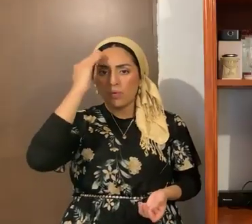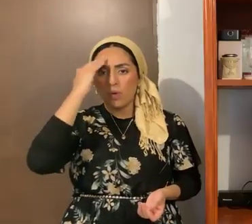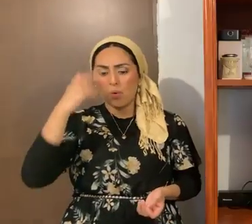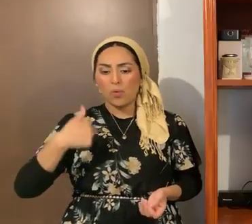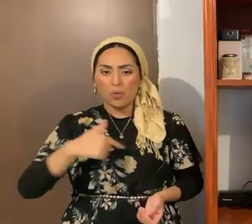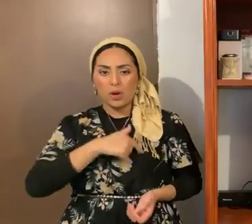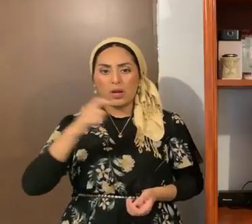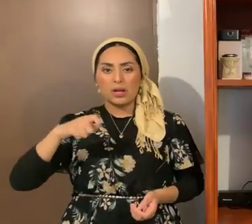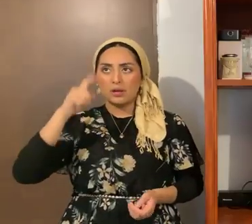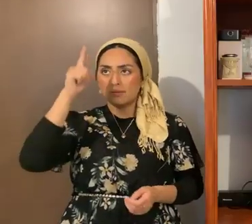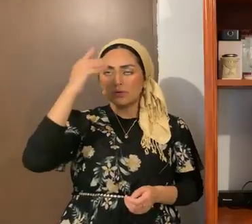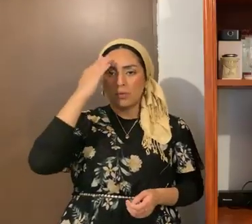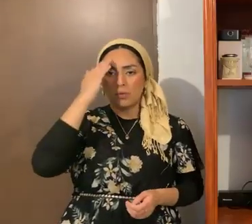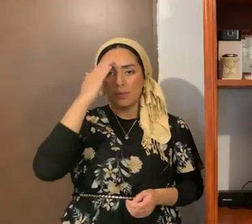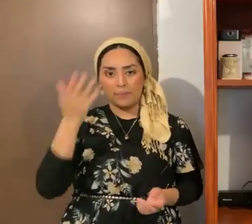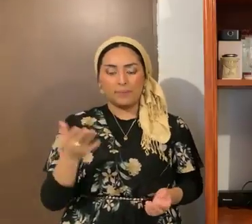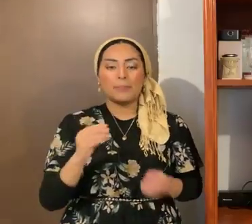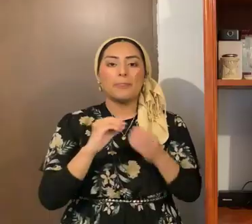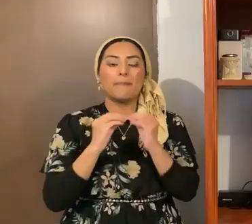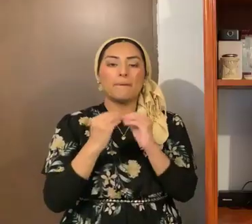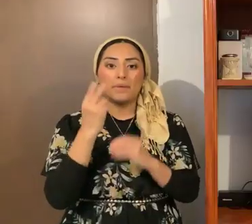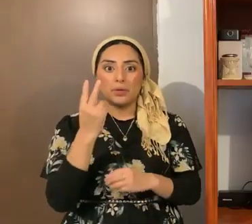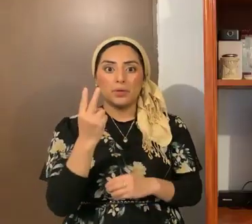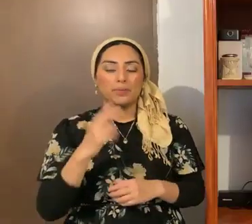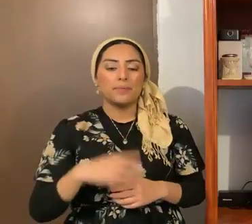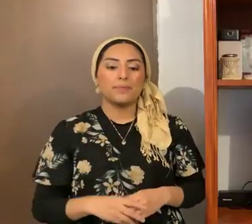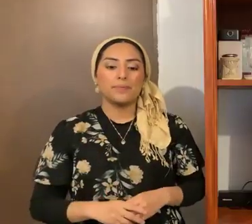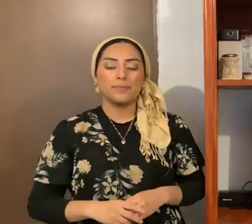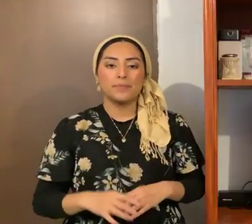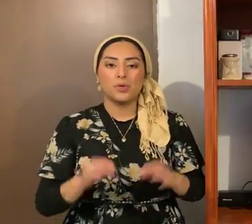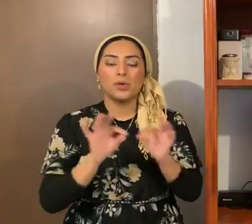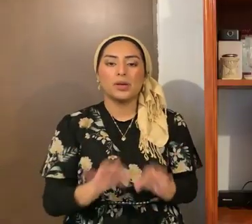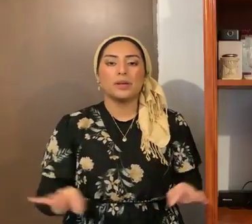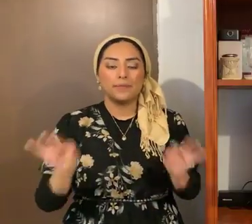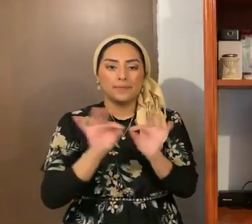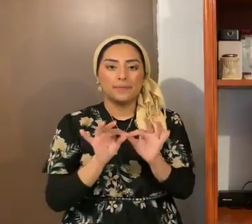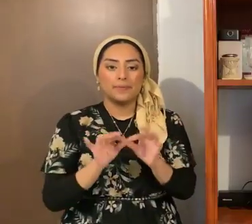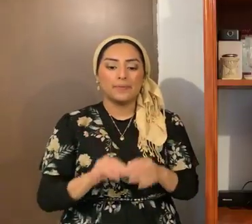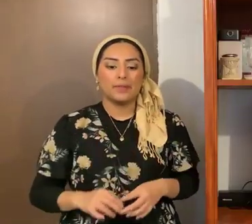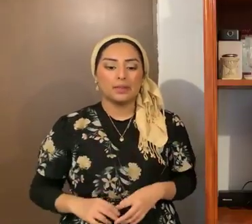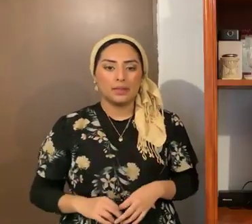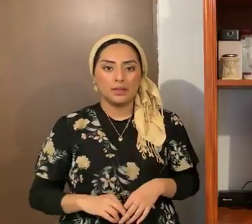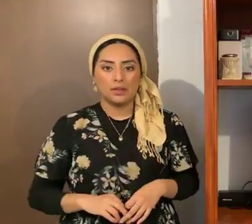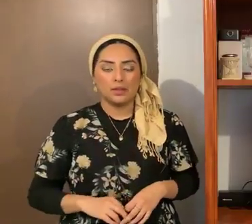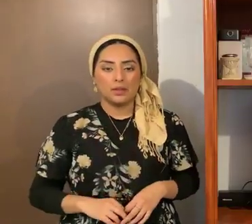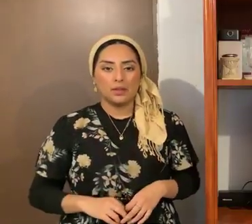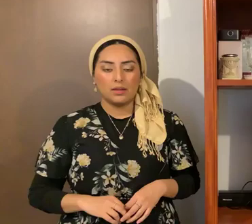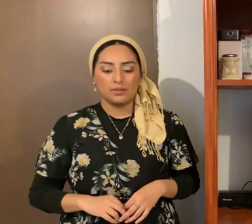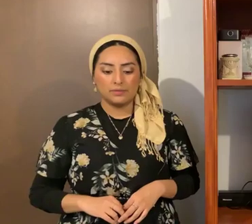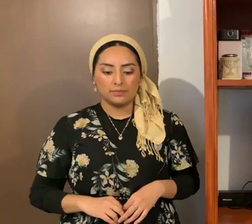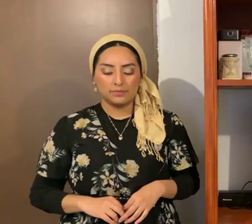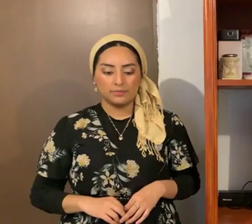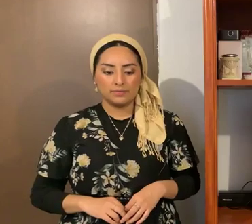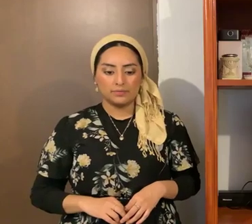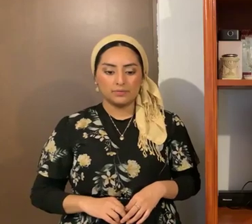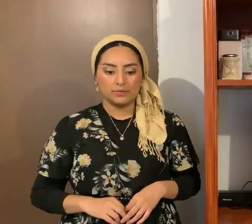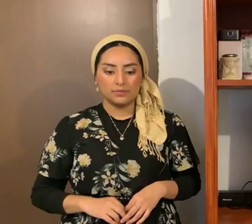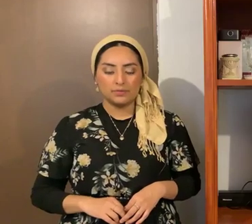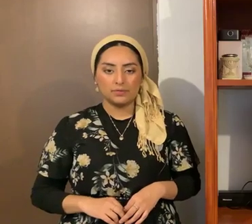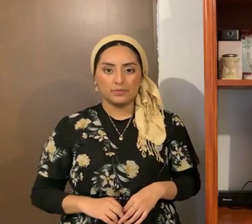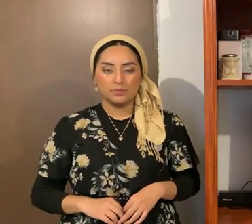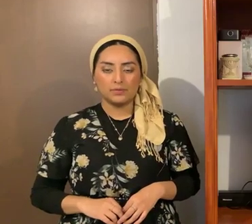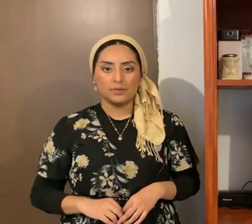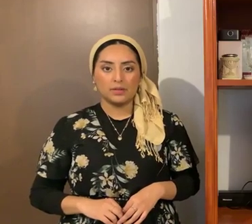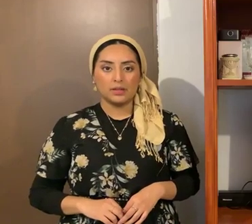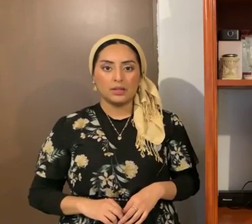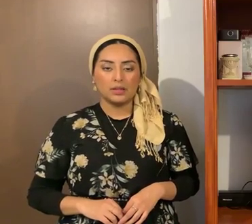Ahora, número 2, y este punto es muy importante, y es en relación con el número 1.